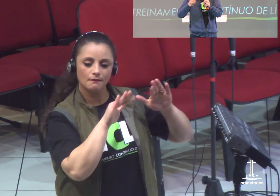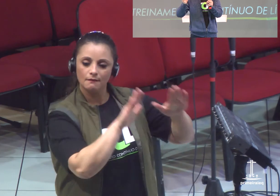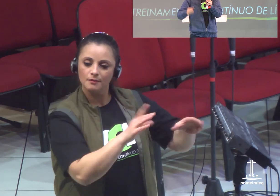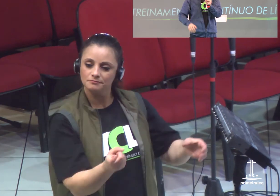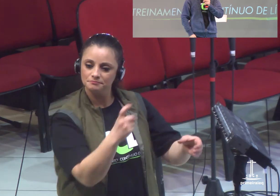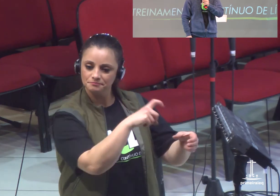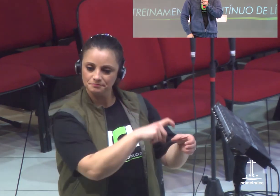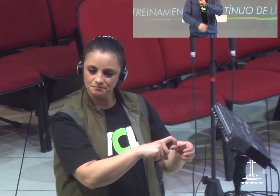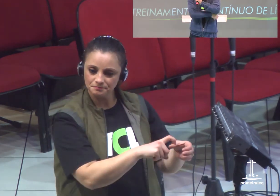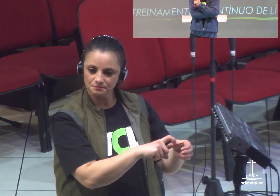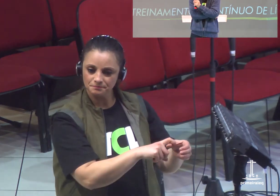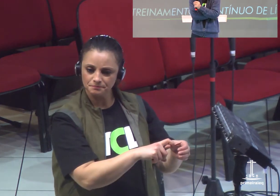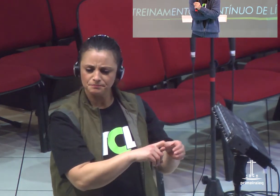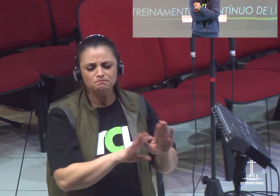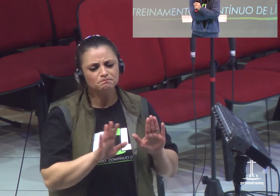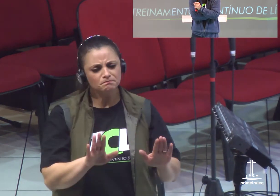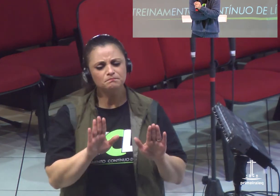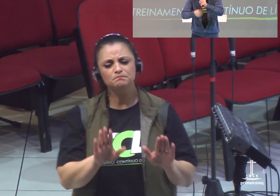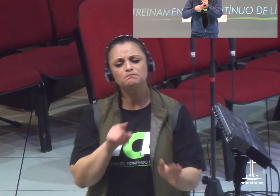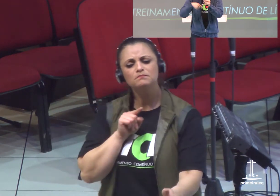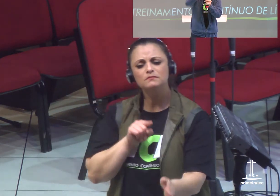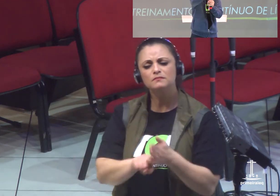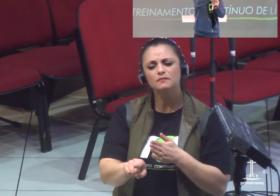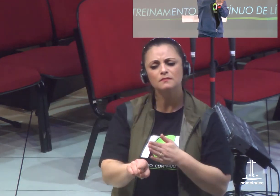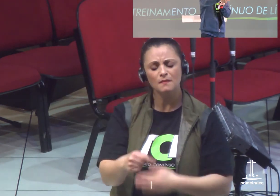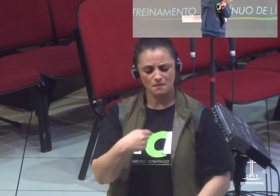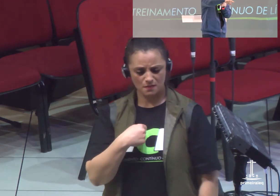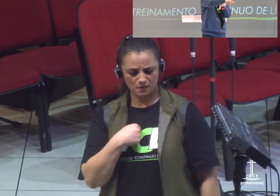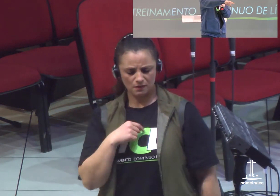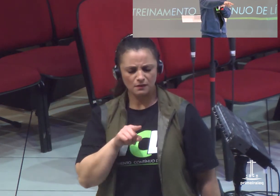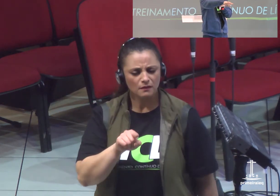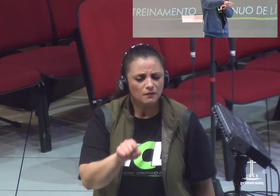Mas deixa eu fazer uma pergunta. E eu? E você?